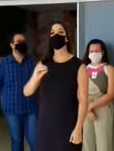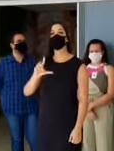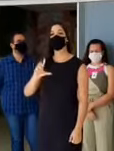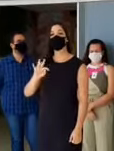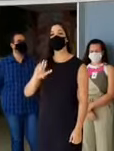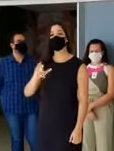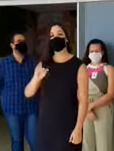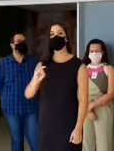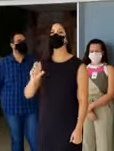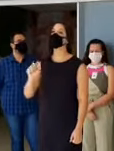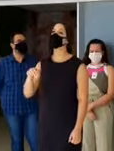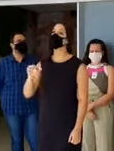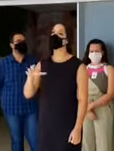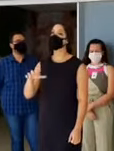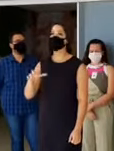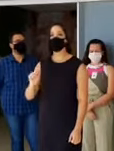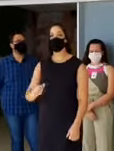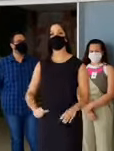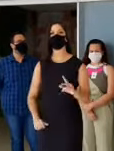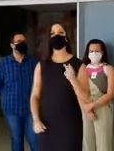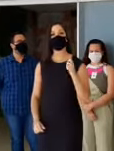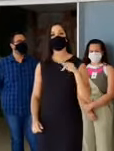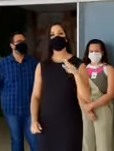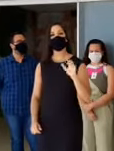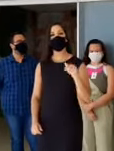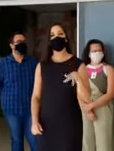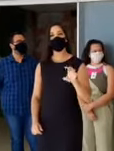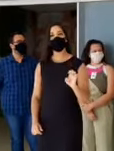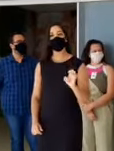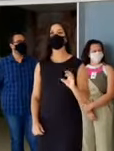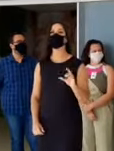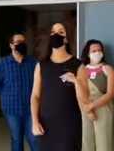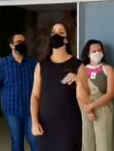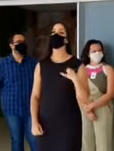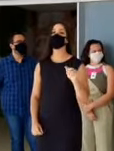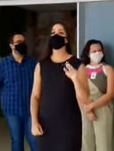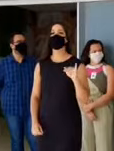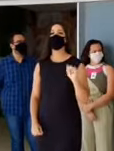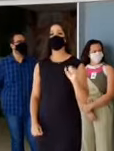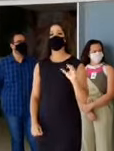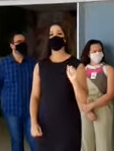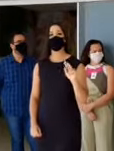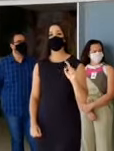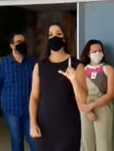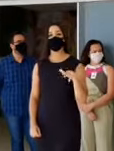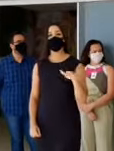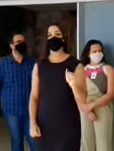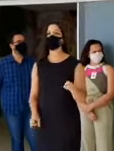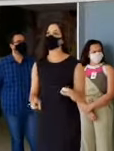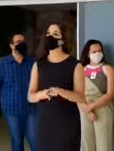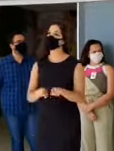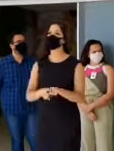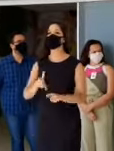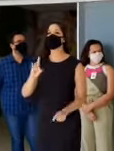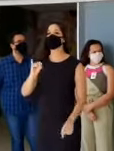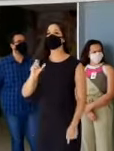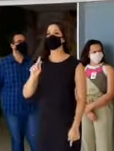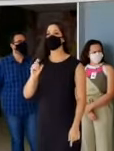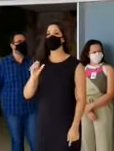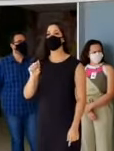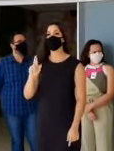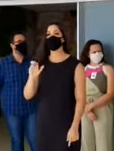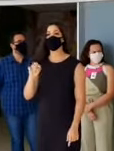Paula, Leonardo Bernardes Pereira, Henrique Gonçalves e doutora Maria Carolina, bem como Dr. Diego